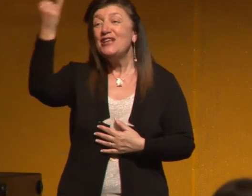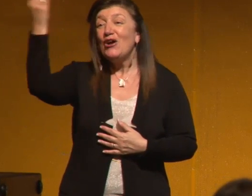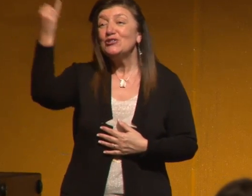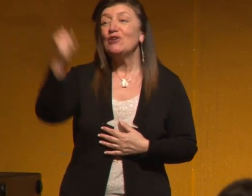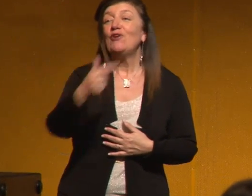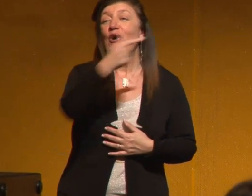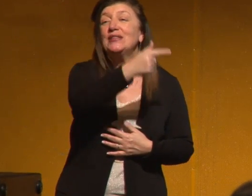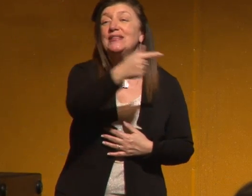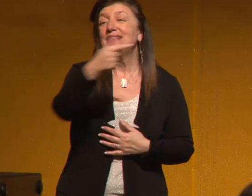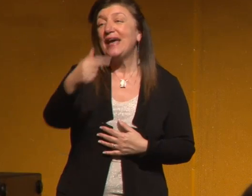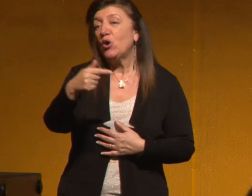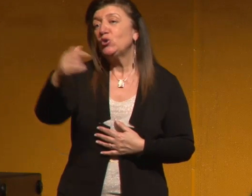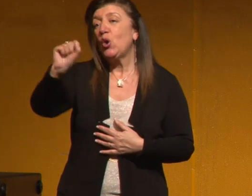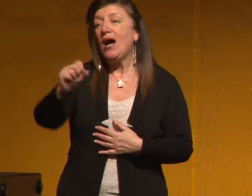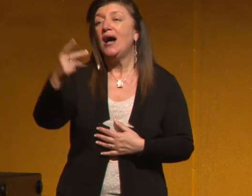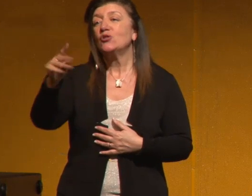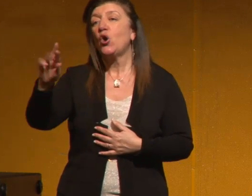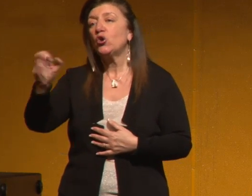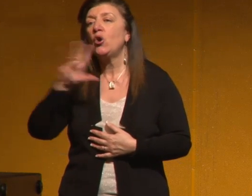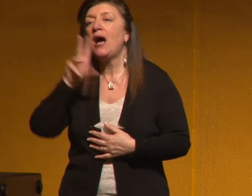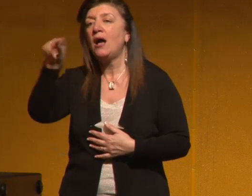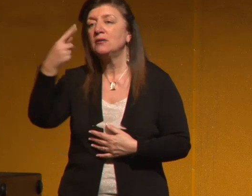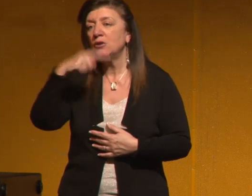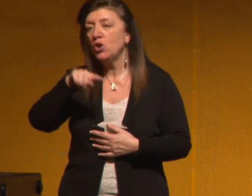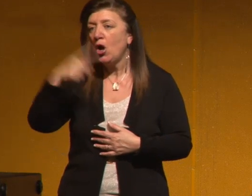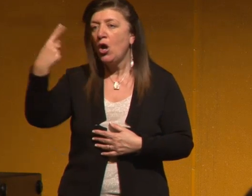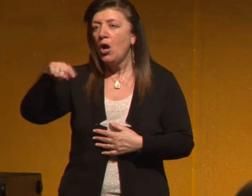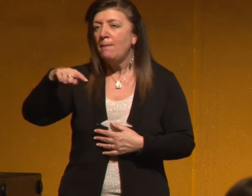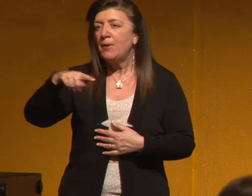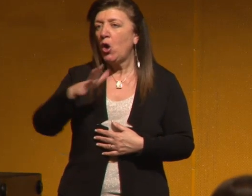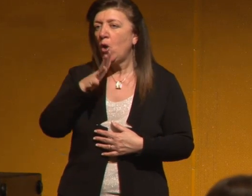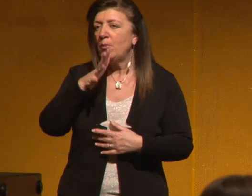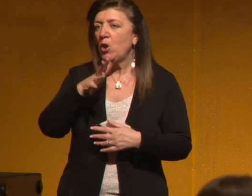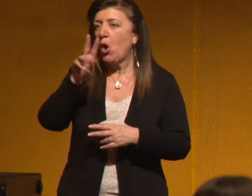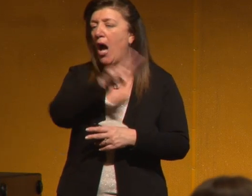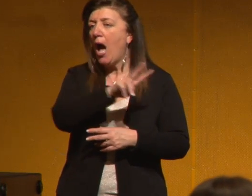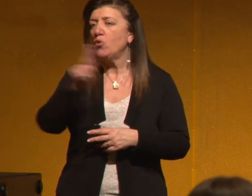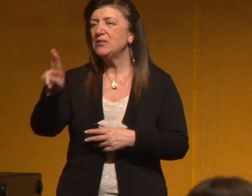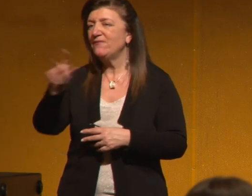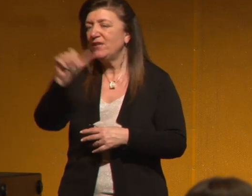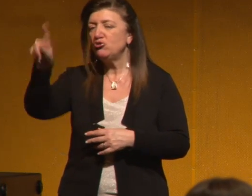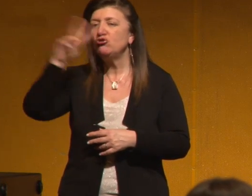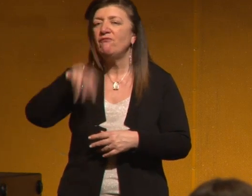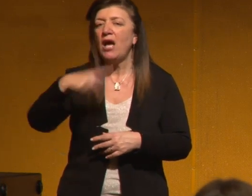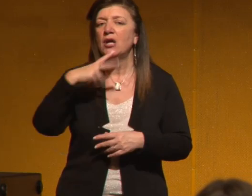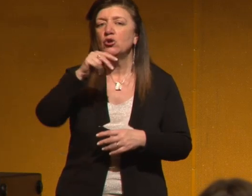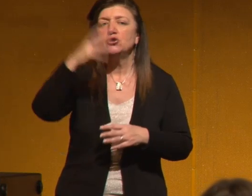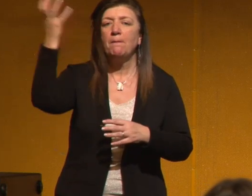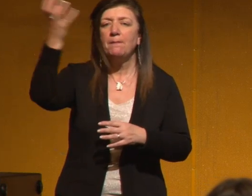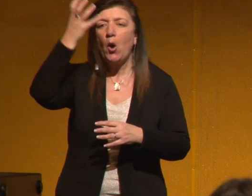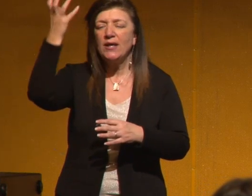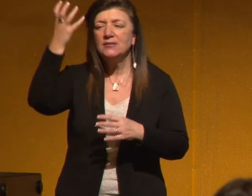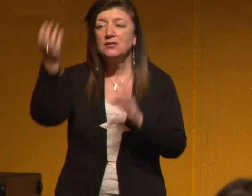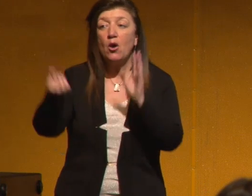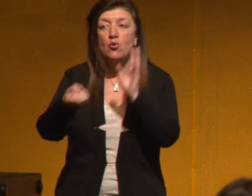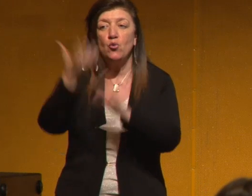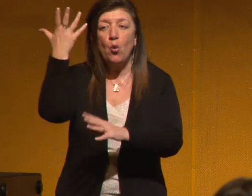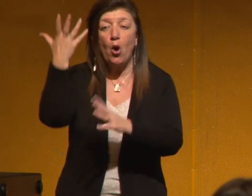che proprio a uswitch nessuna poesia sarebbe più stata possibile nessuna nuova attività creatrice e così